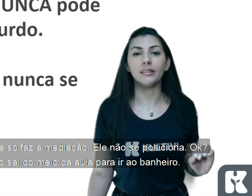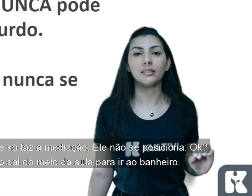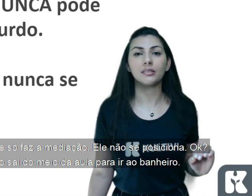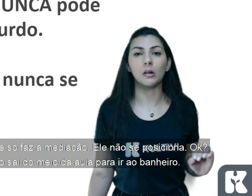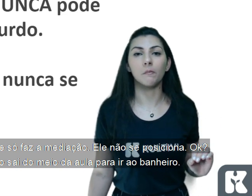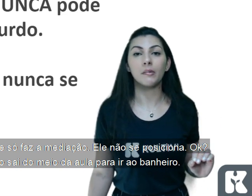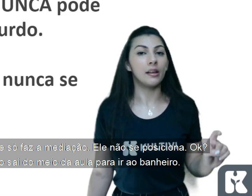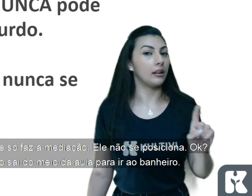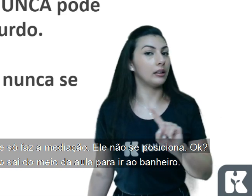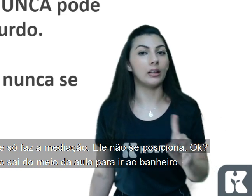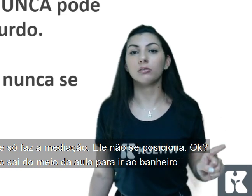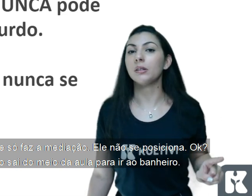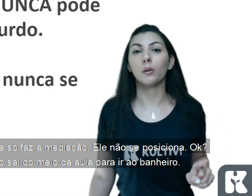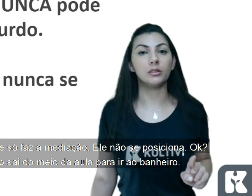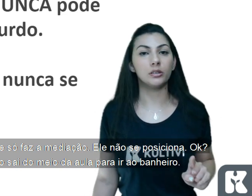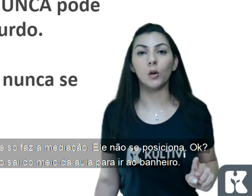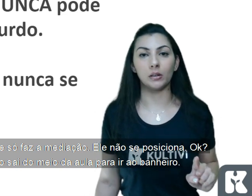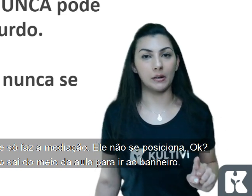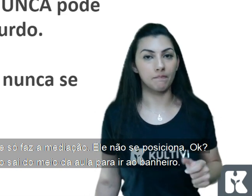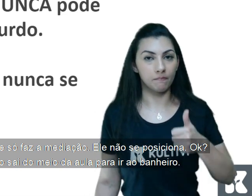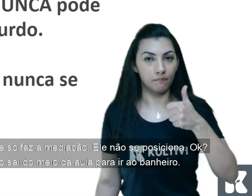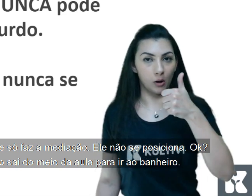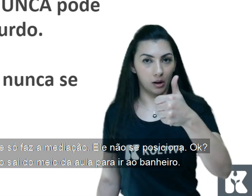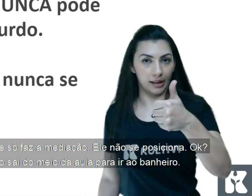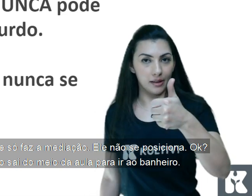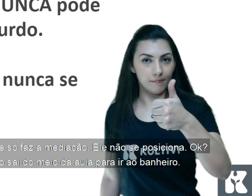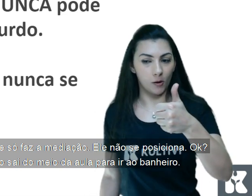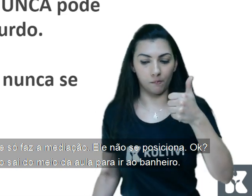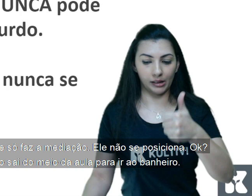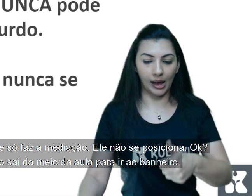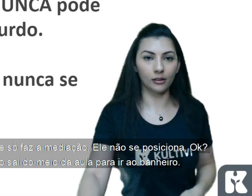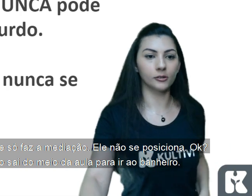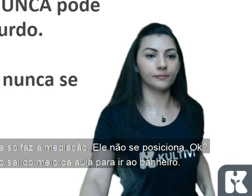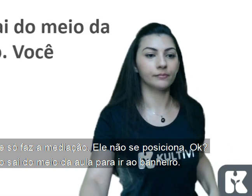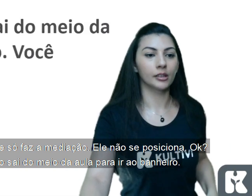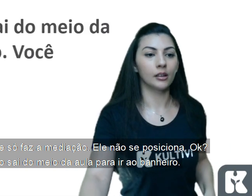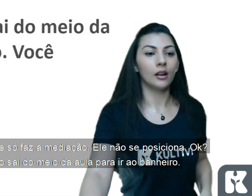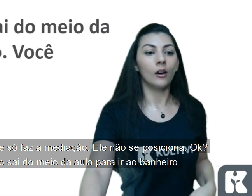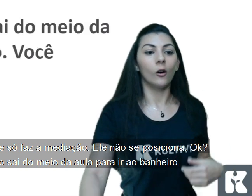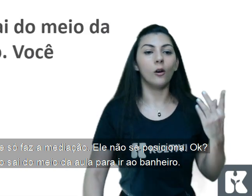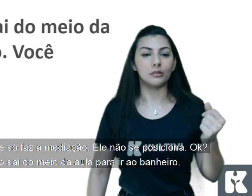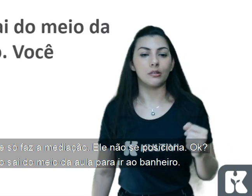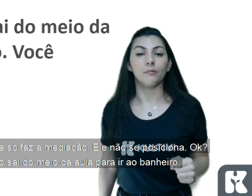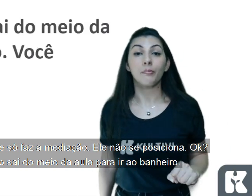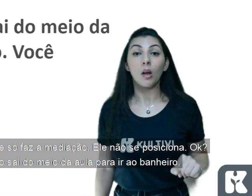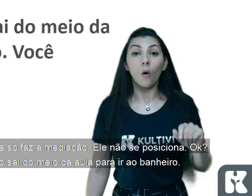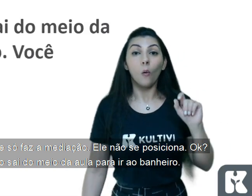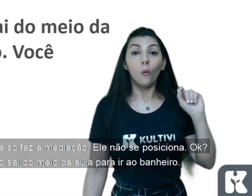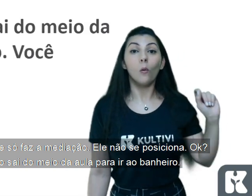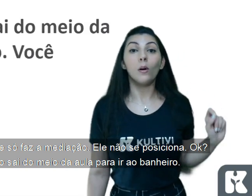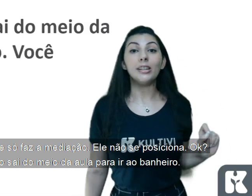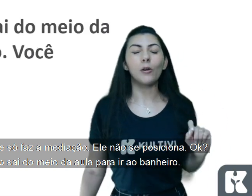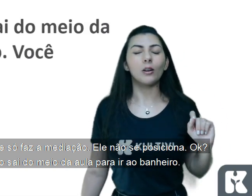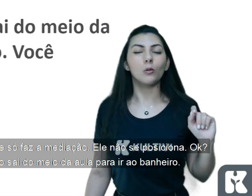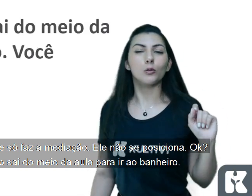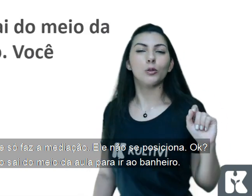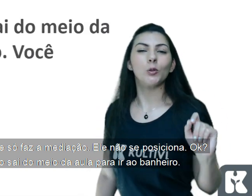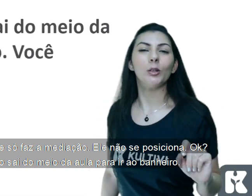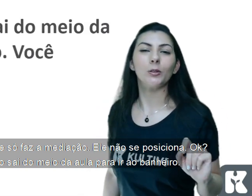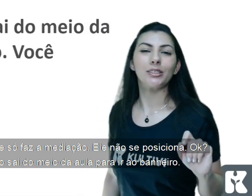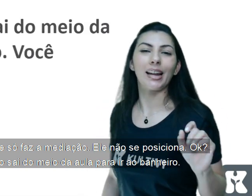a mediação. Ele não se posiciona. Ok? Combinado? Outro.